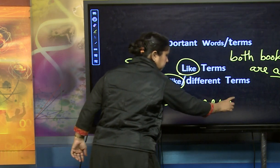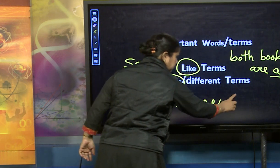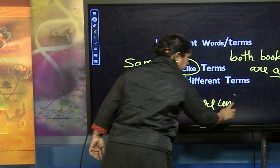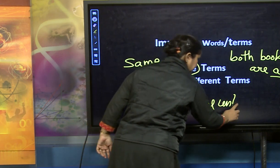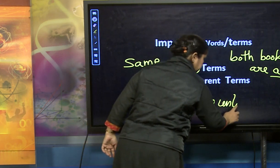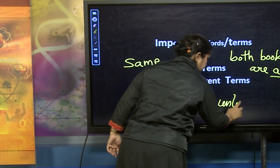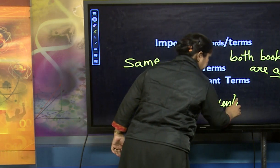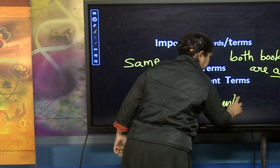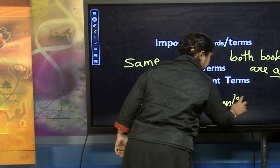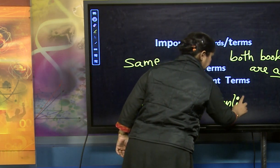जैसी नहीं है